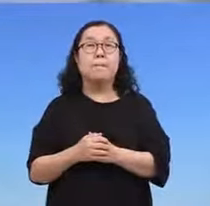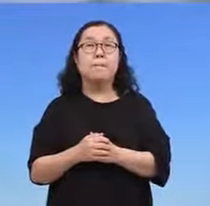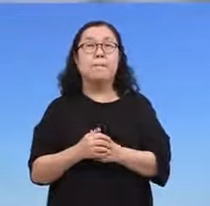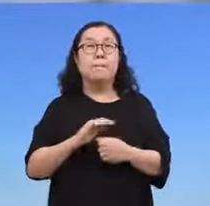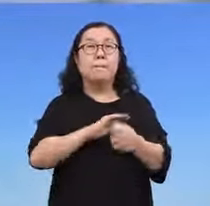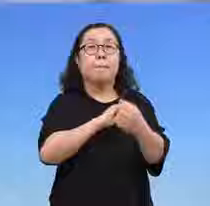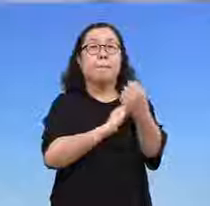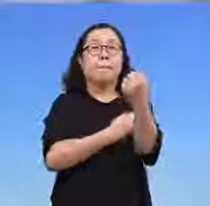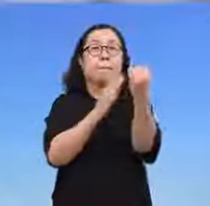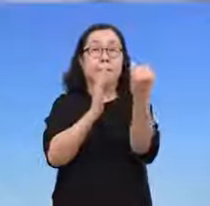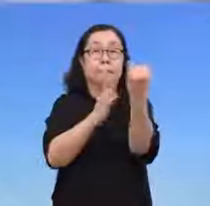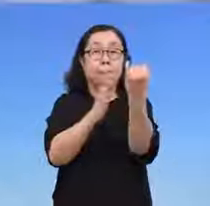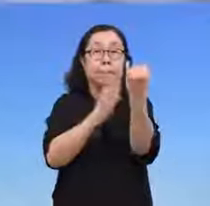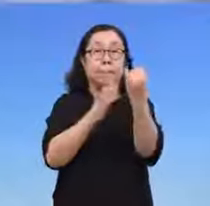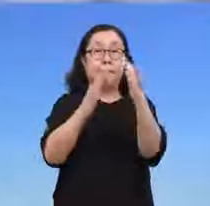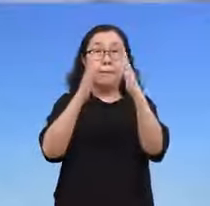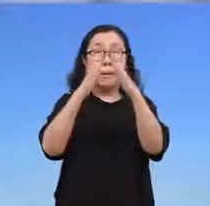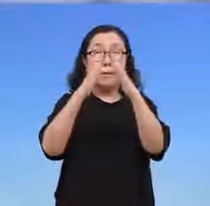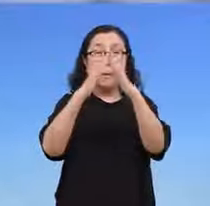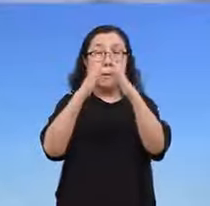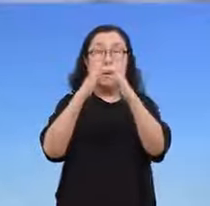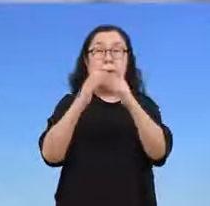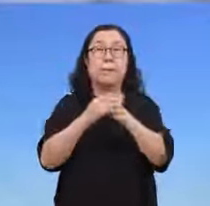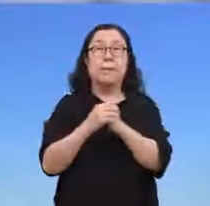그 권사님 집에서,